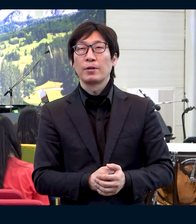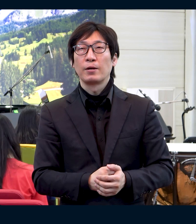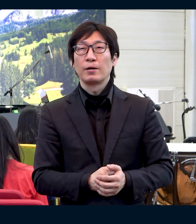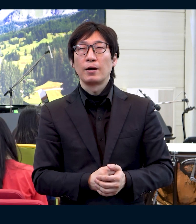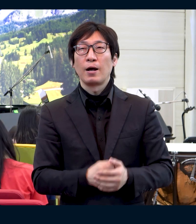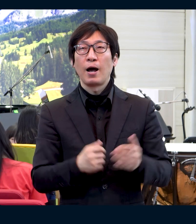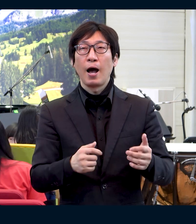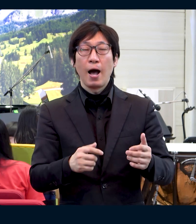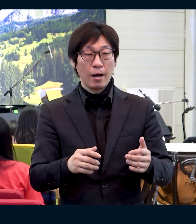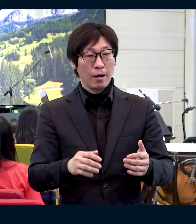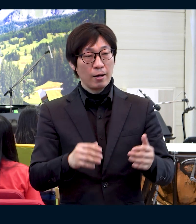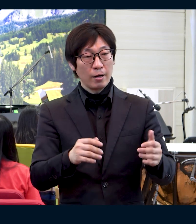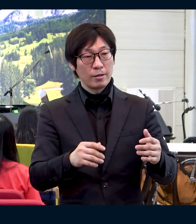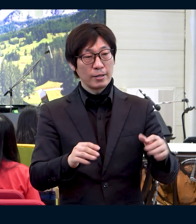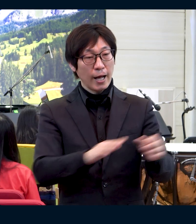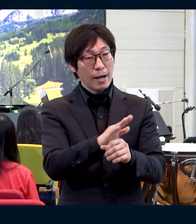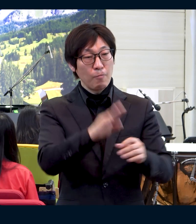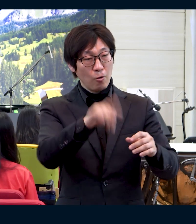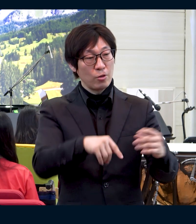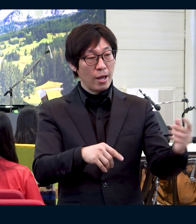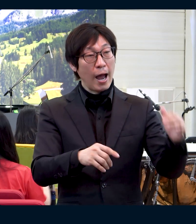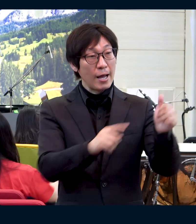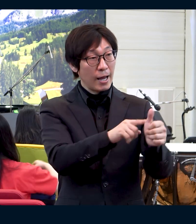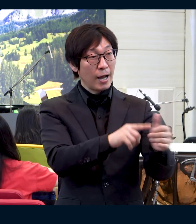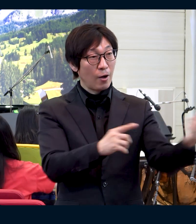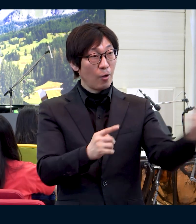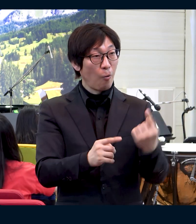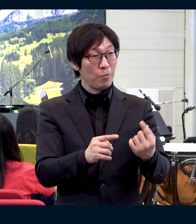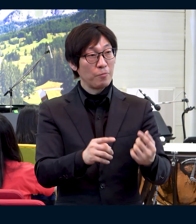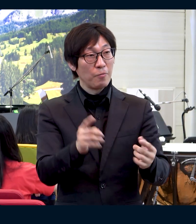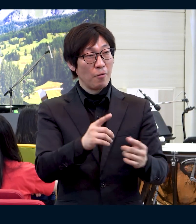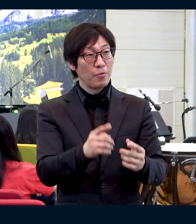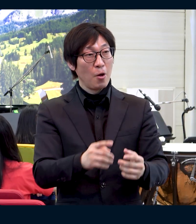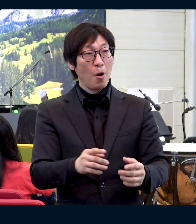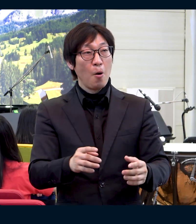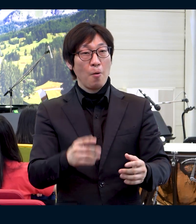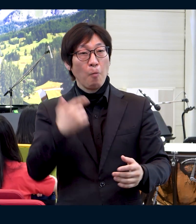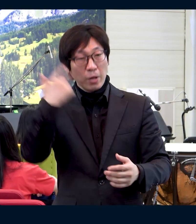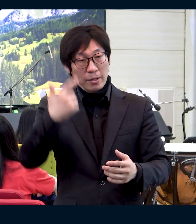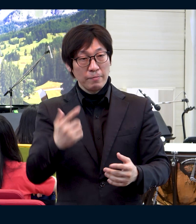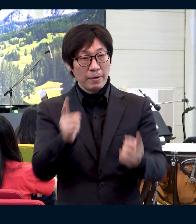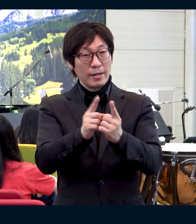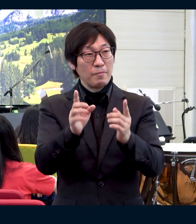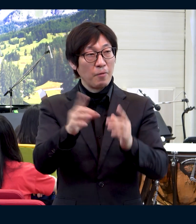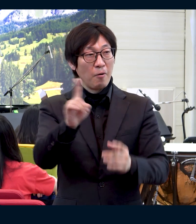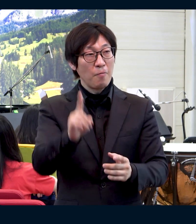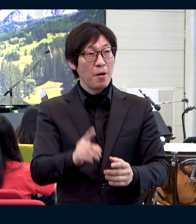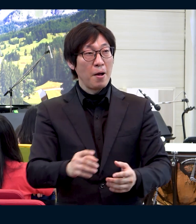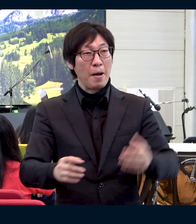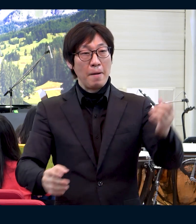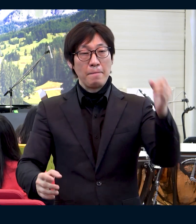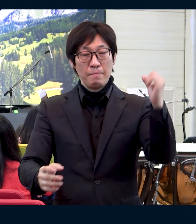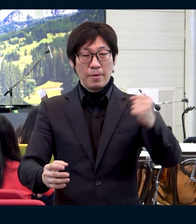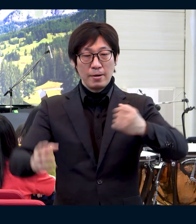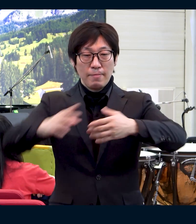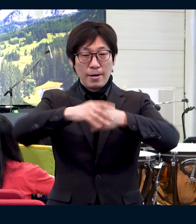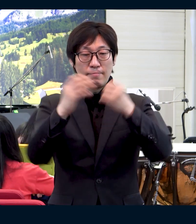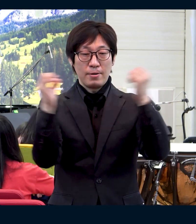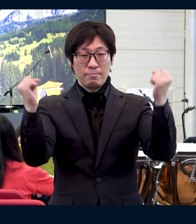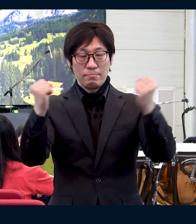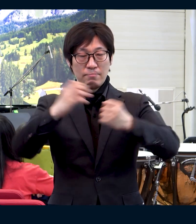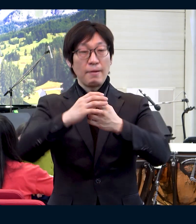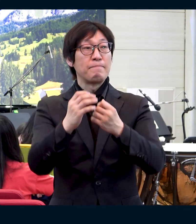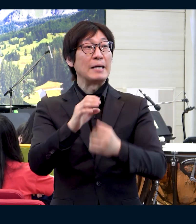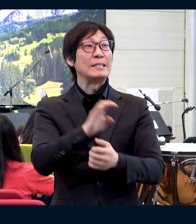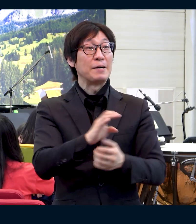사랑부에 오면 저에게 팔씨름을 도전합니다. 목사님, 팔씨름 한번 해요. 팔씨름하면 지금 생각해보니까 제가 좀 철이